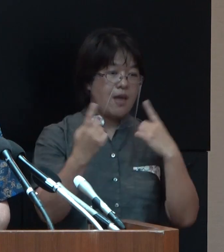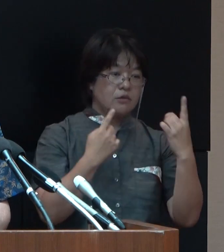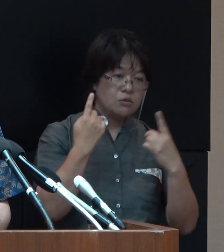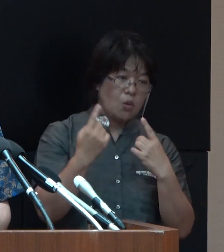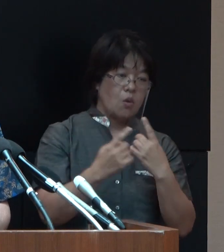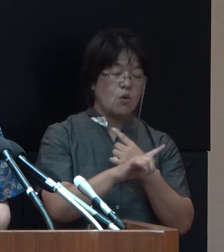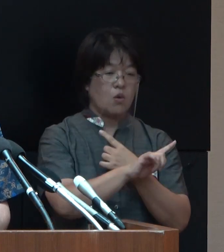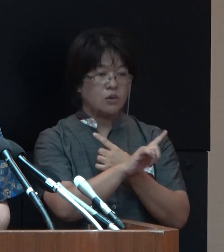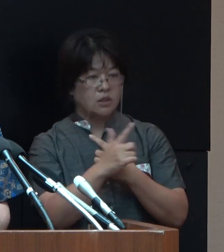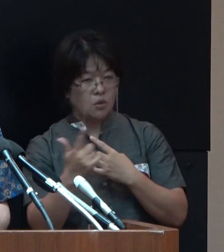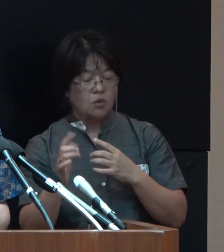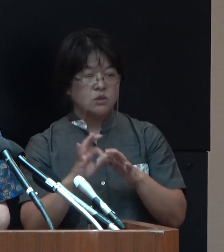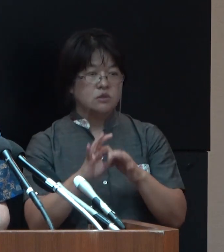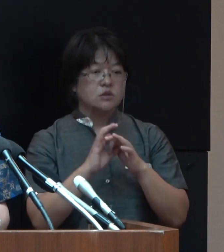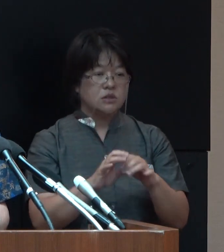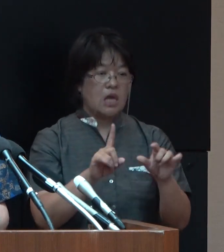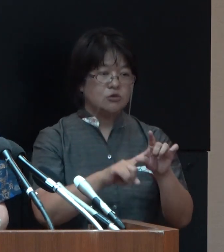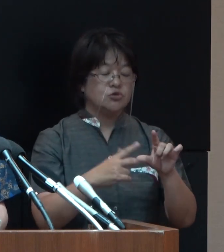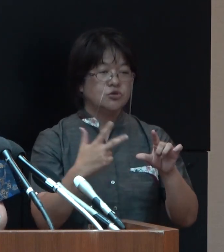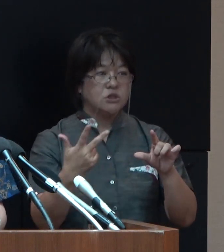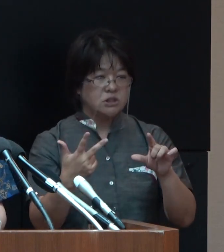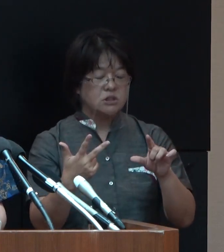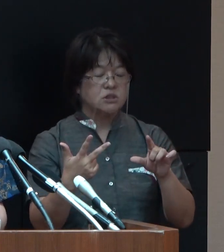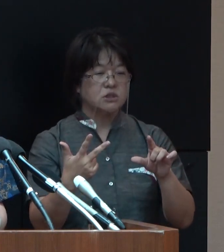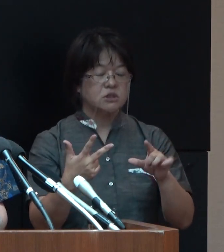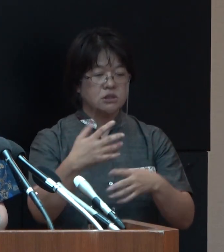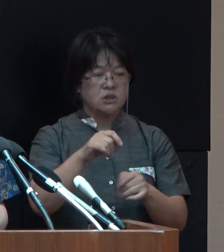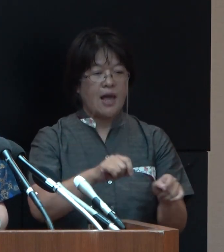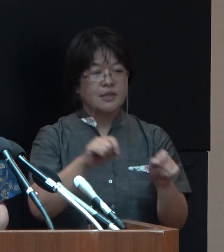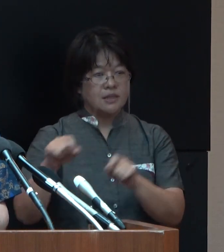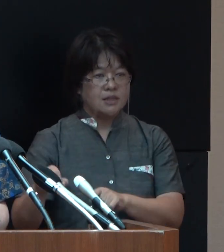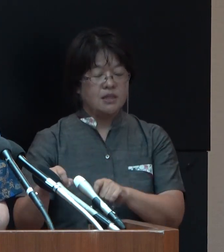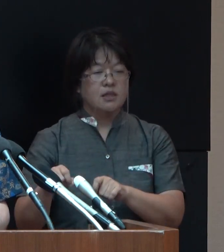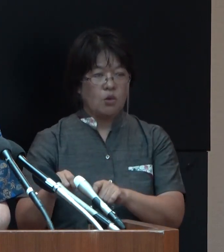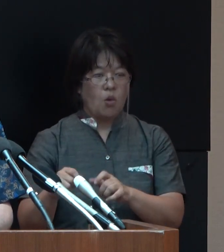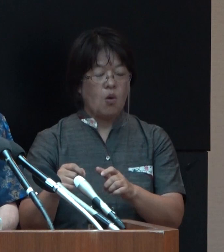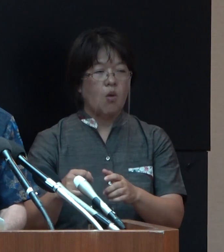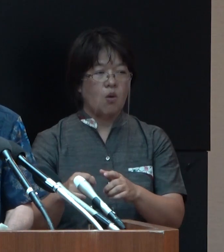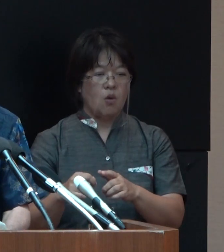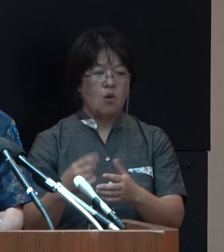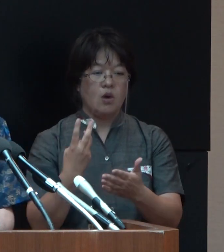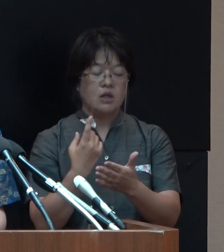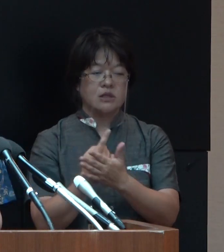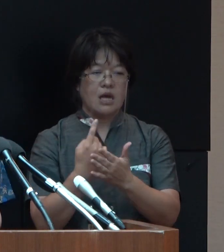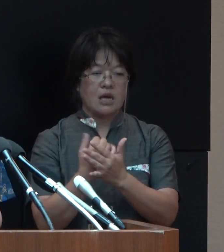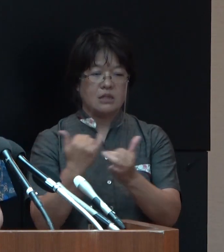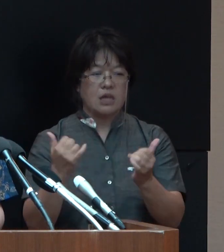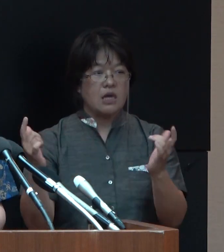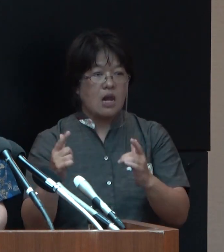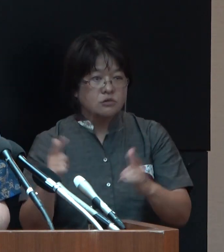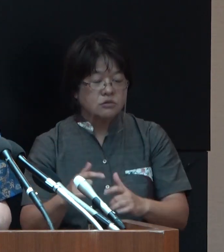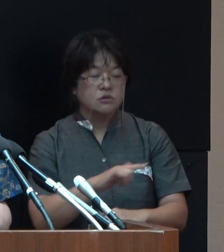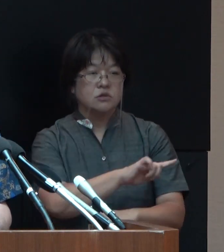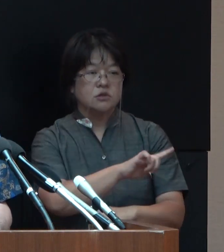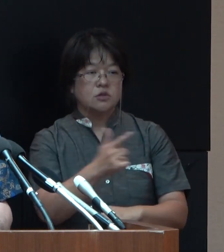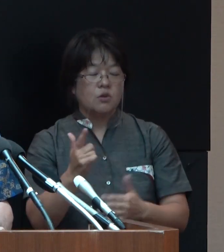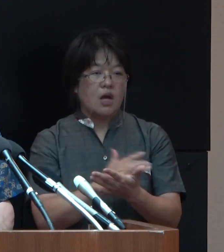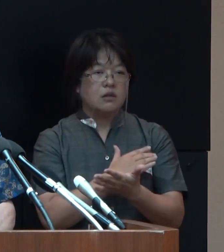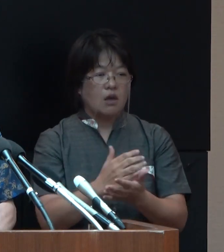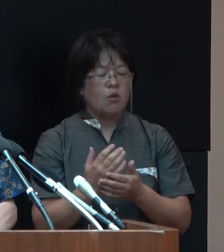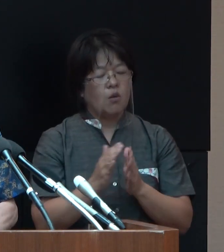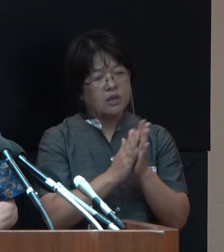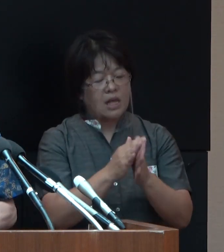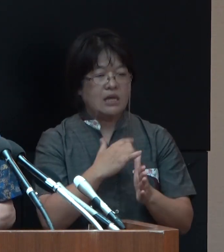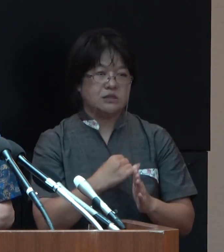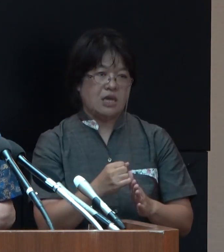延期または規模縮小の検討をお願いをさせていただきます。実施する場合にもガイドラインに沿って十分な感